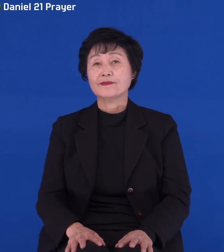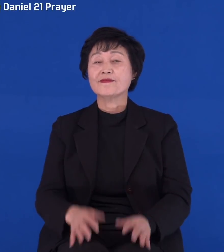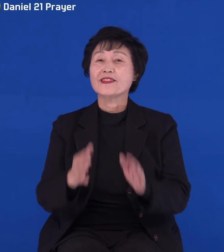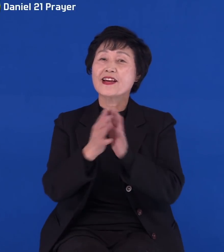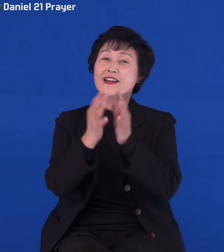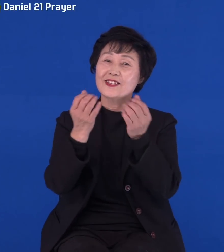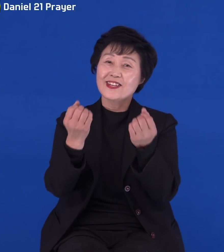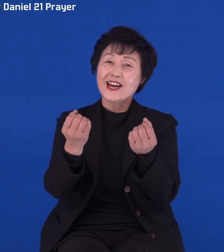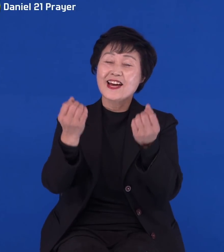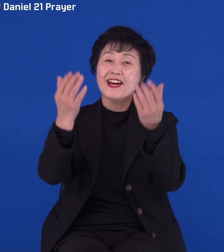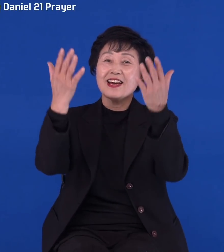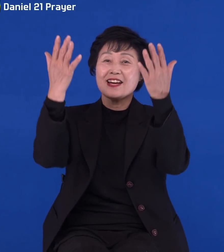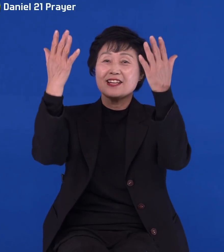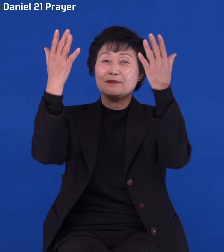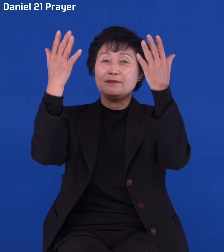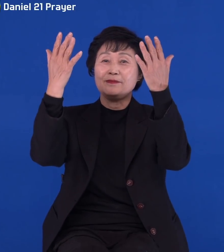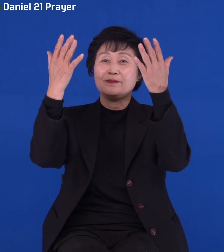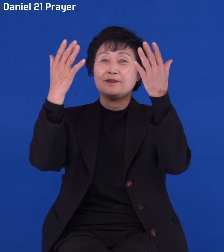할렐루야.